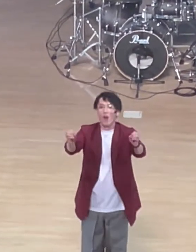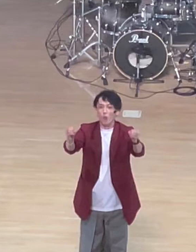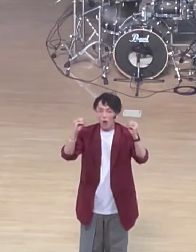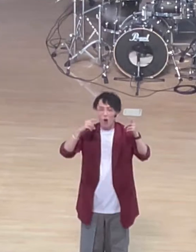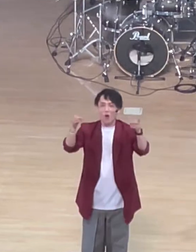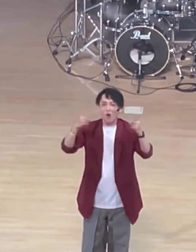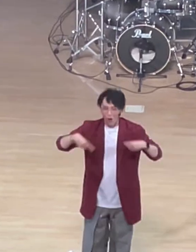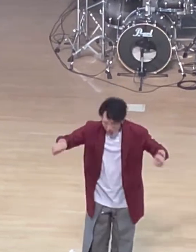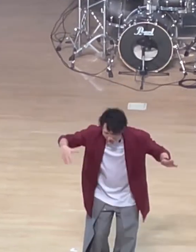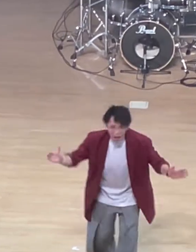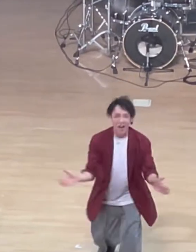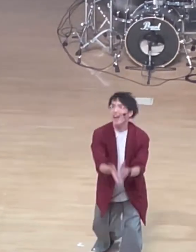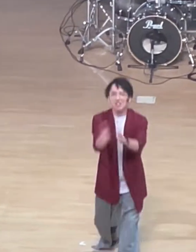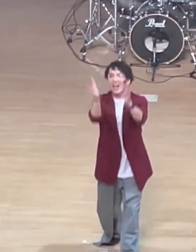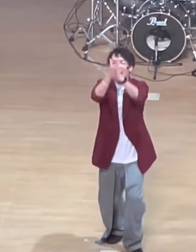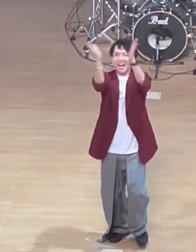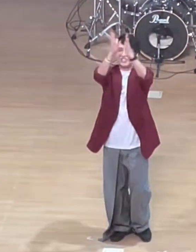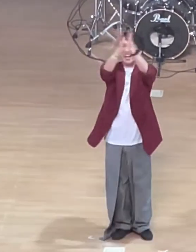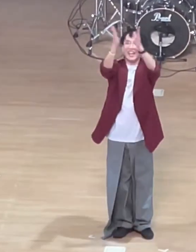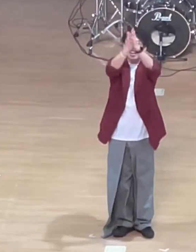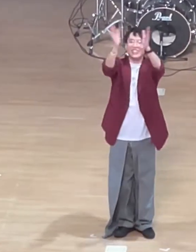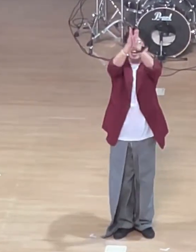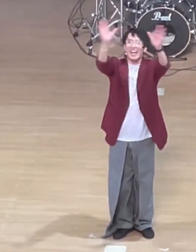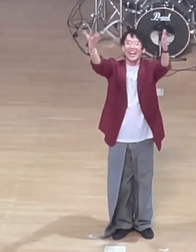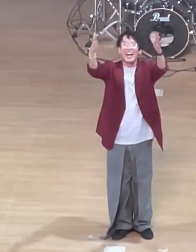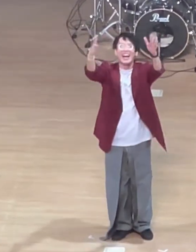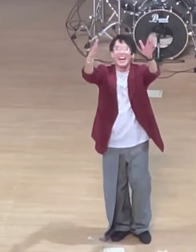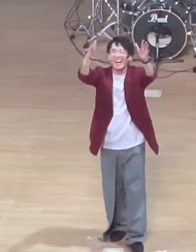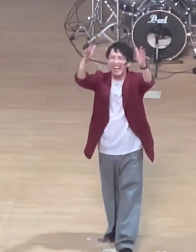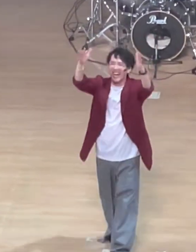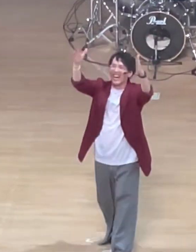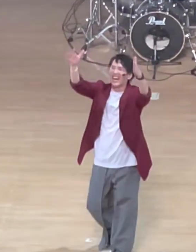わ、を、うん、拍手だ、拍手、ナイス。